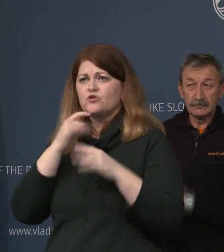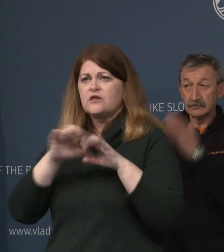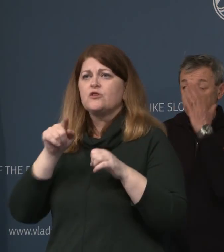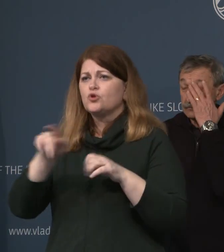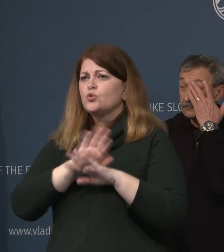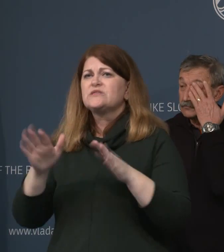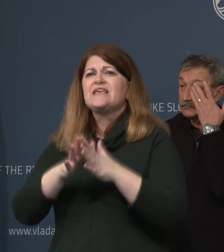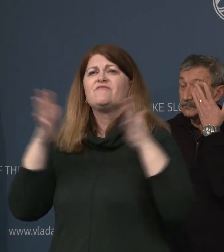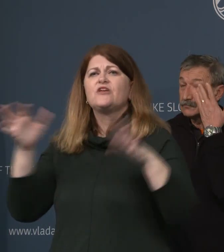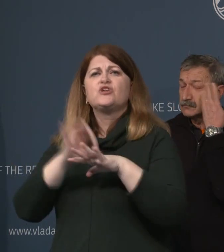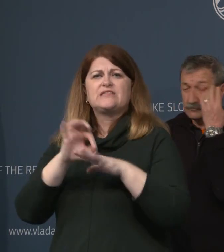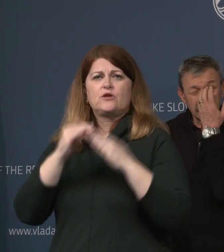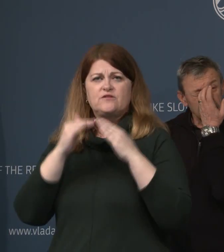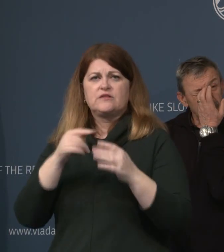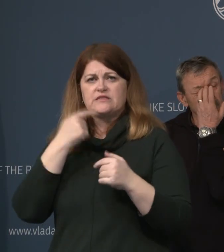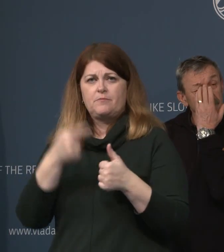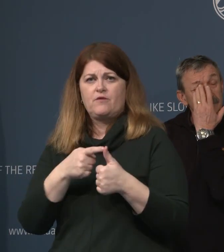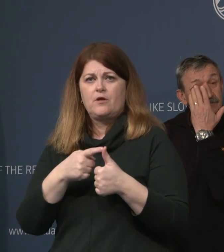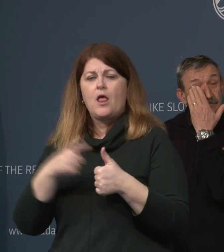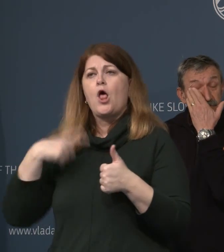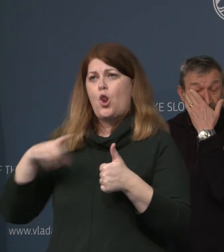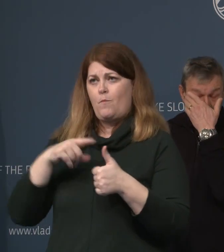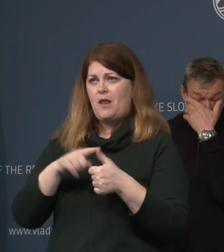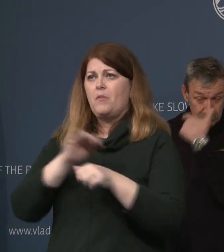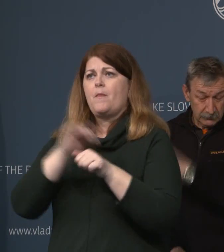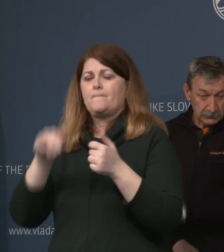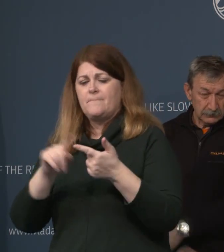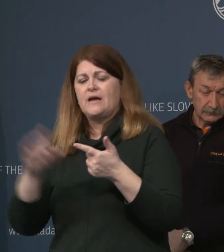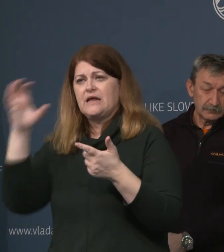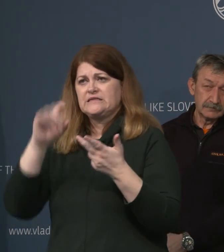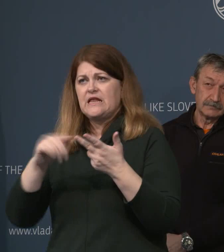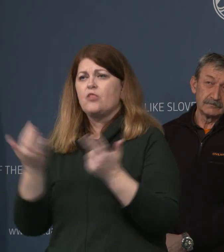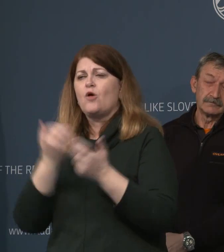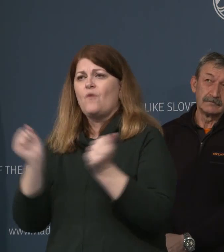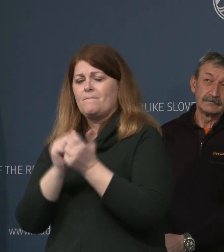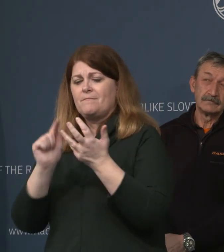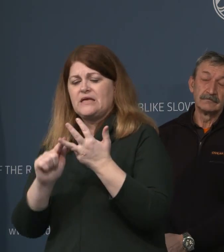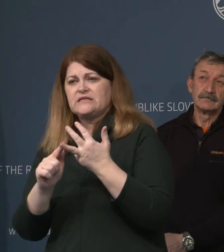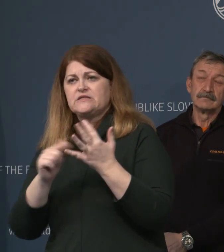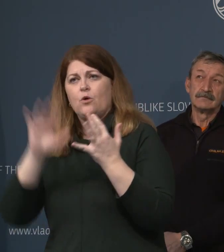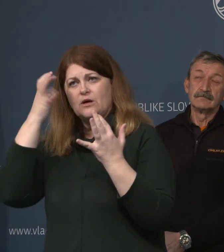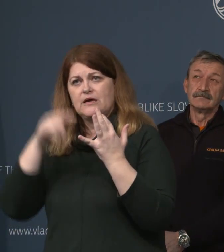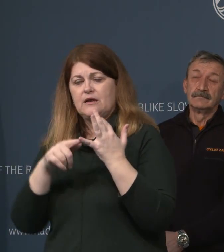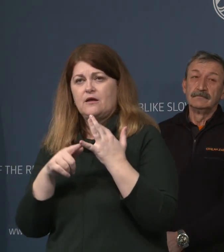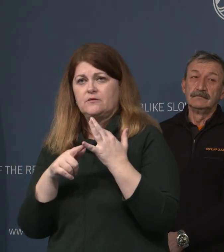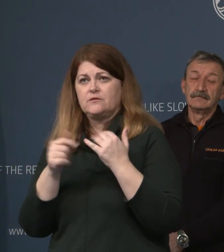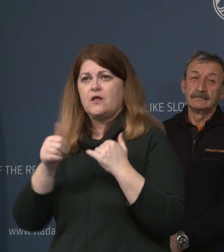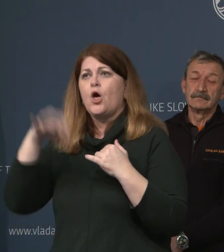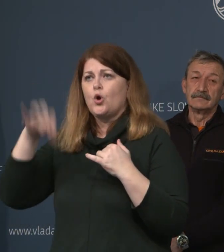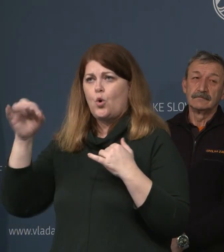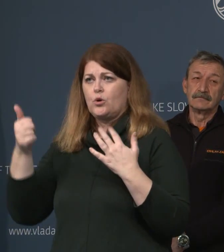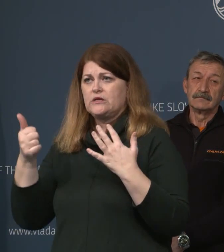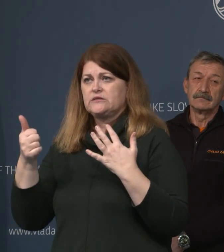pravi, to so vsi večji zdravstveni domovi, se pravi, Zdravstveni dom Ljubljana, Maribor, Celje, Novo mesto, Kranj,